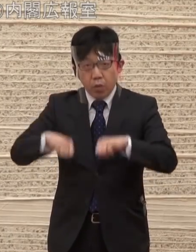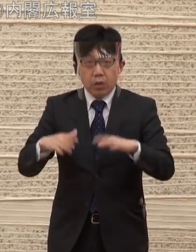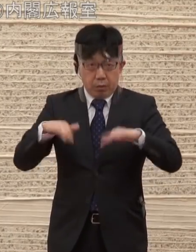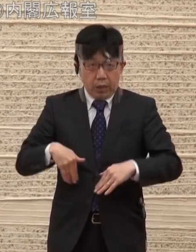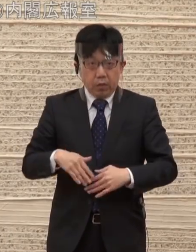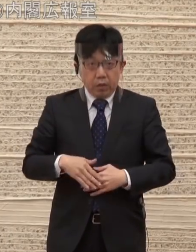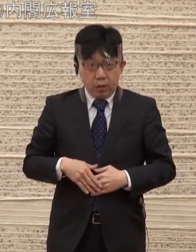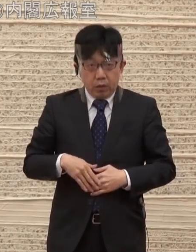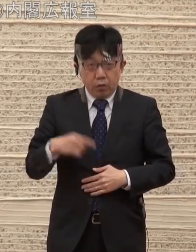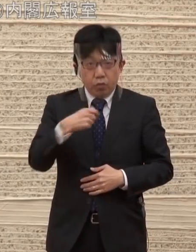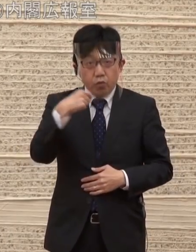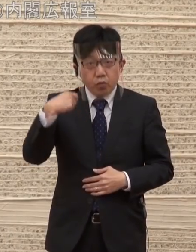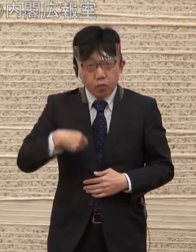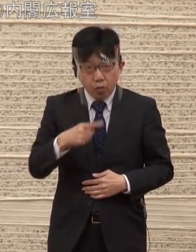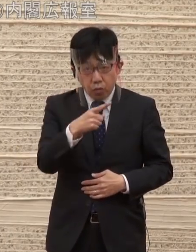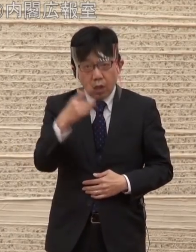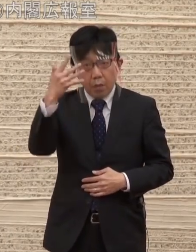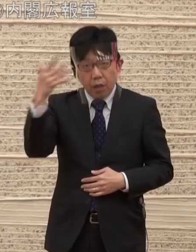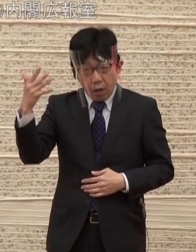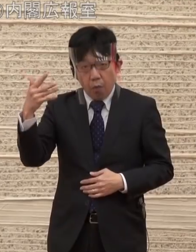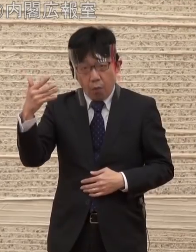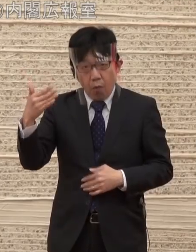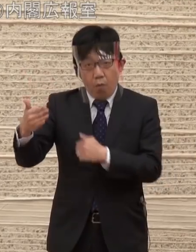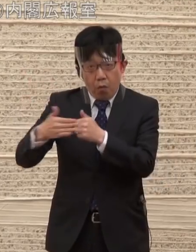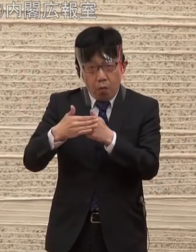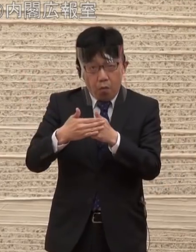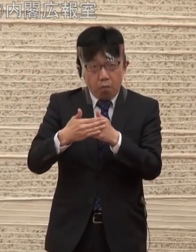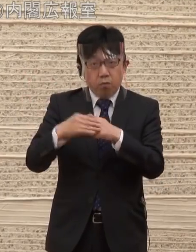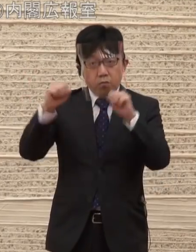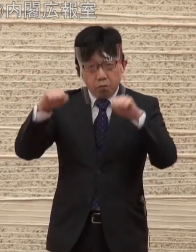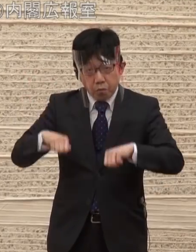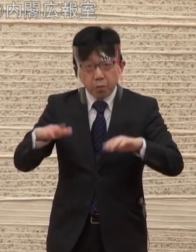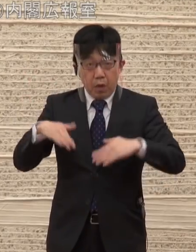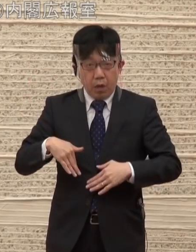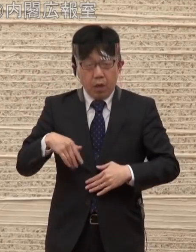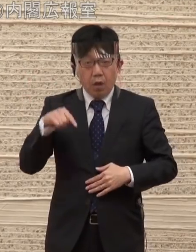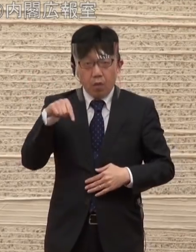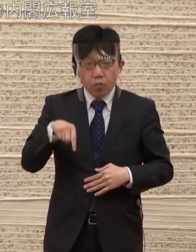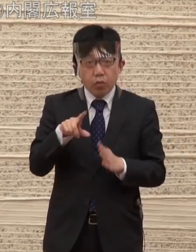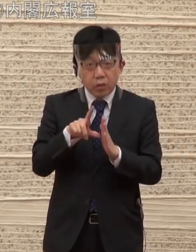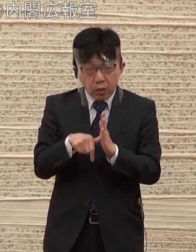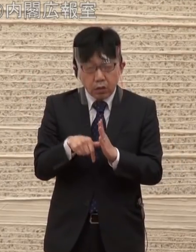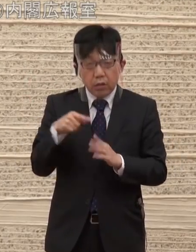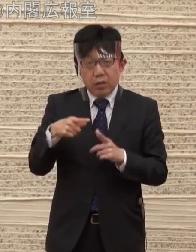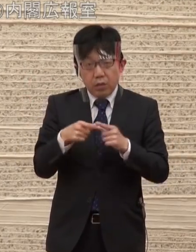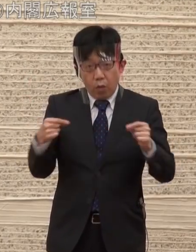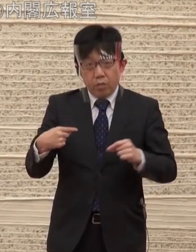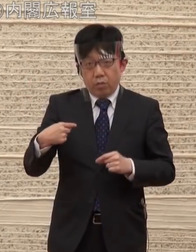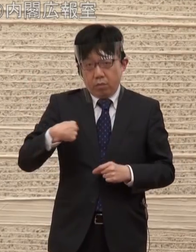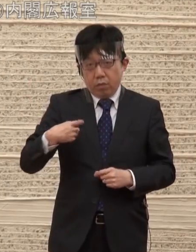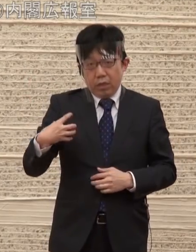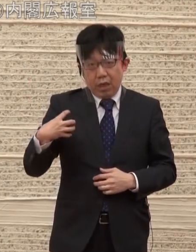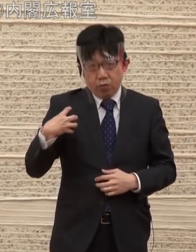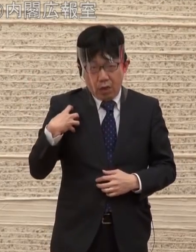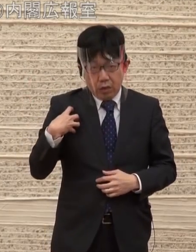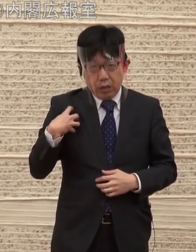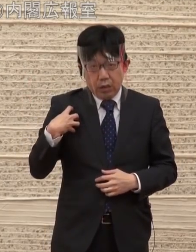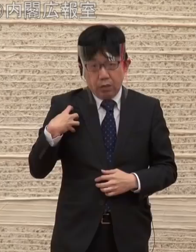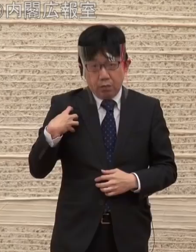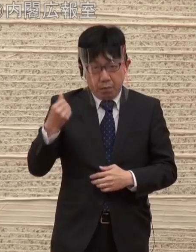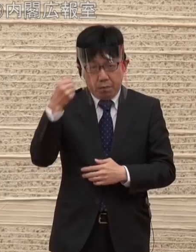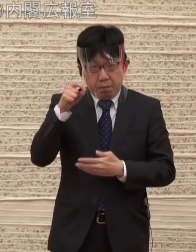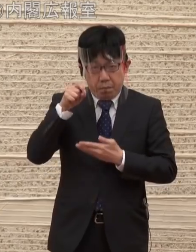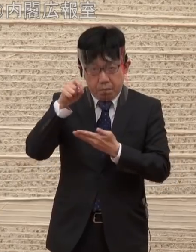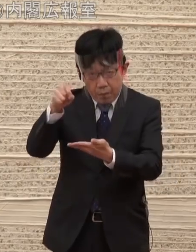この中国や米国の山道してコンセンサスを得る上に置いてですね日本も重要な役割責任を果たすことができた